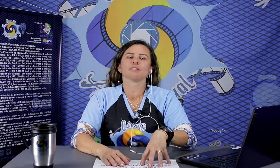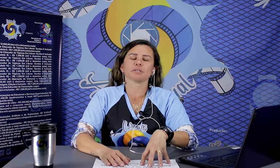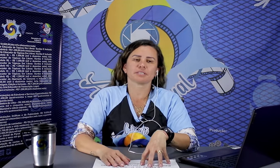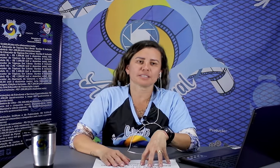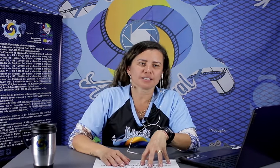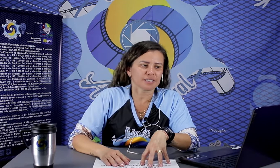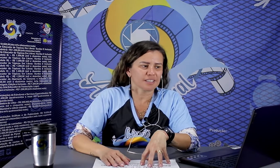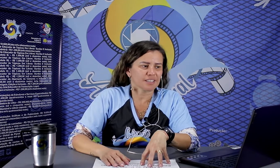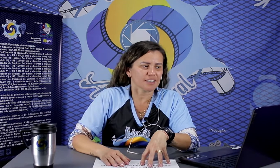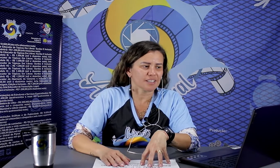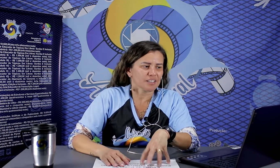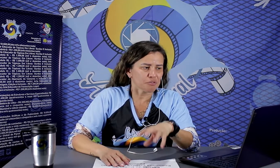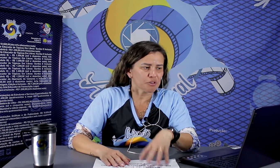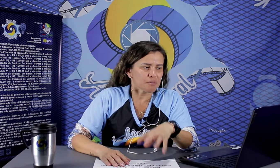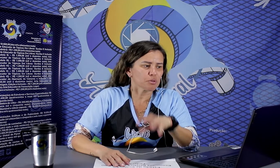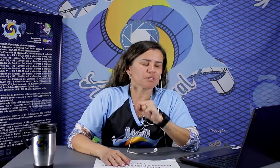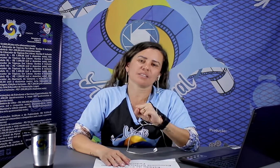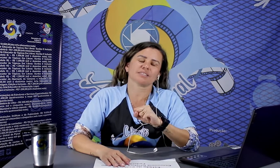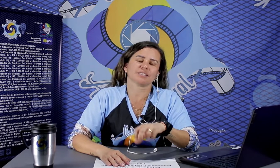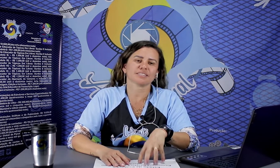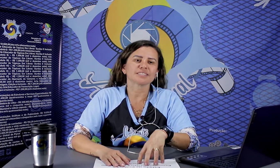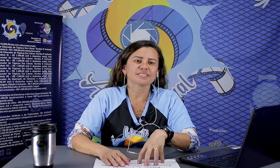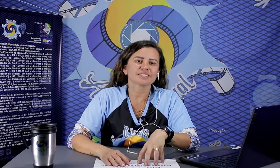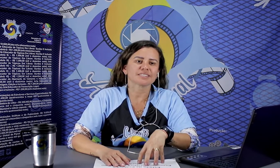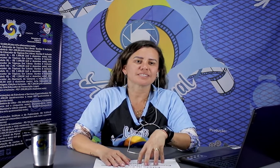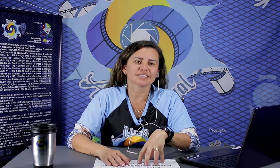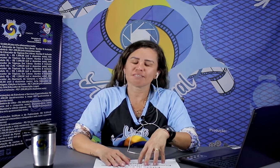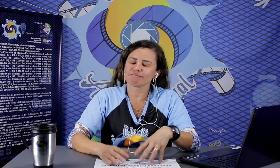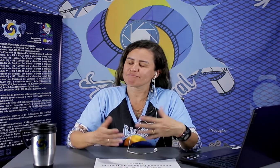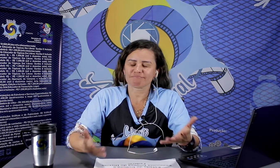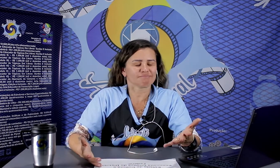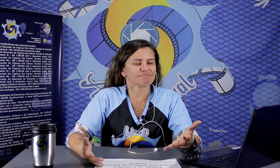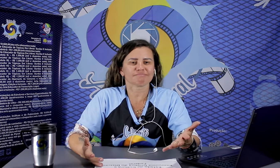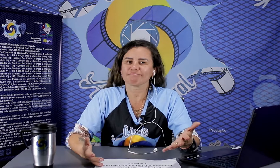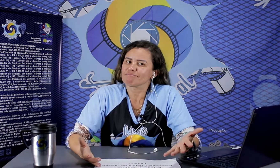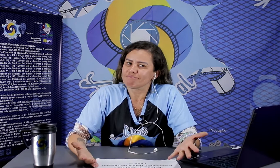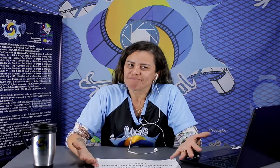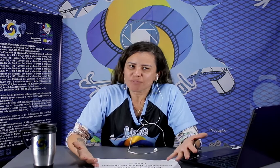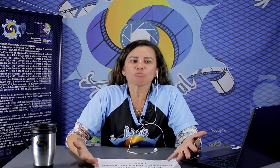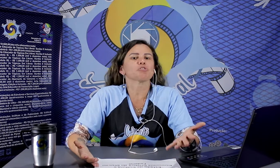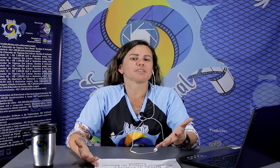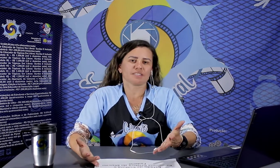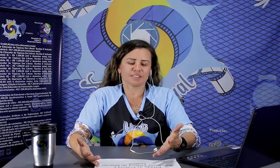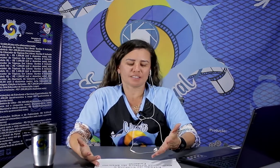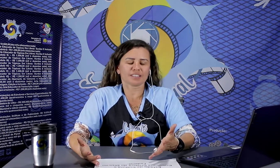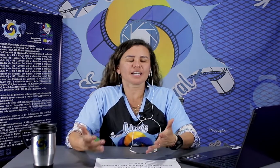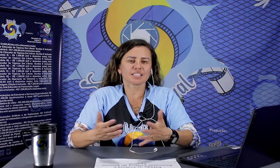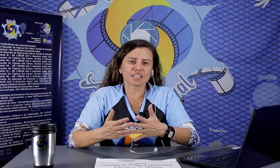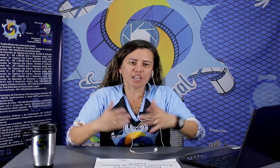Libras. Foi em português. Então, não foi. Né? Esse texto não